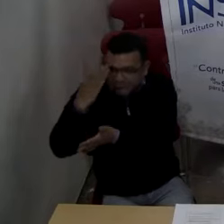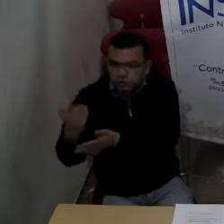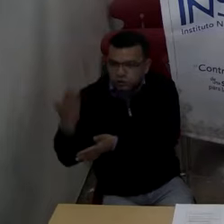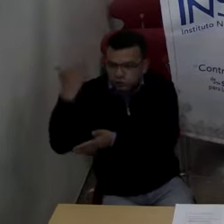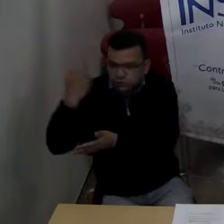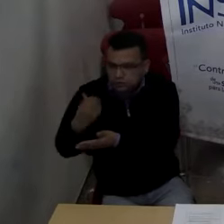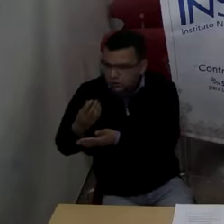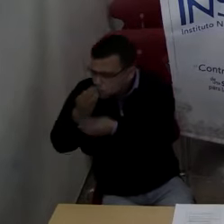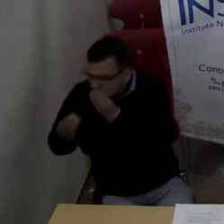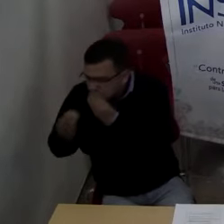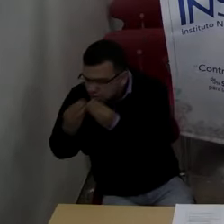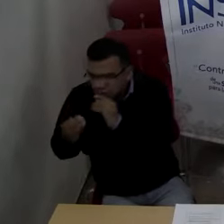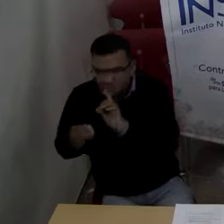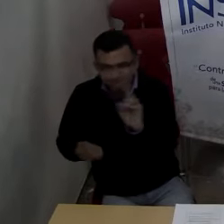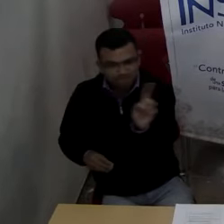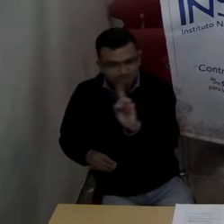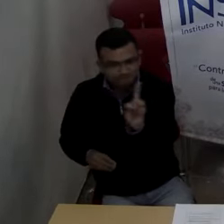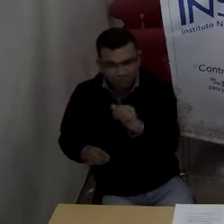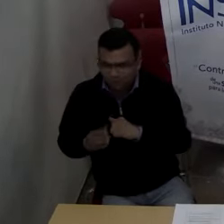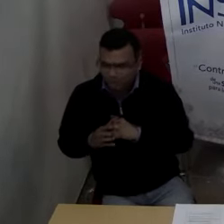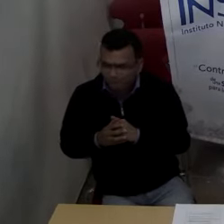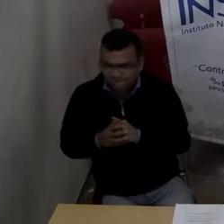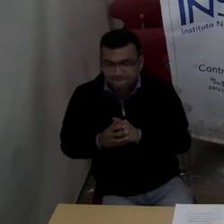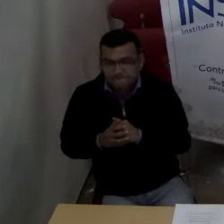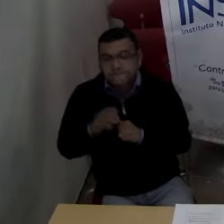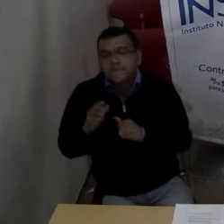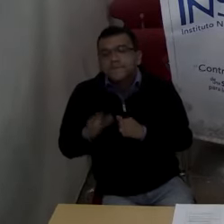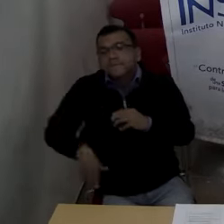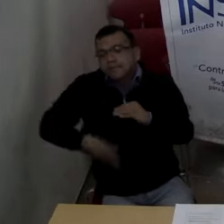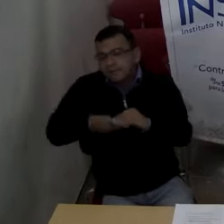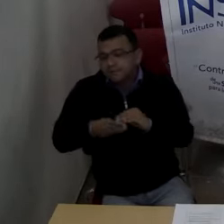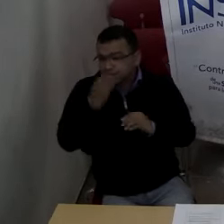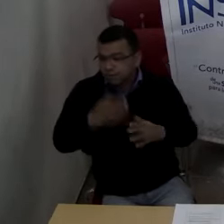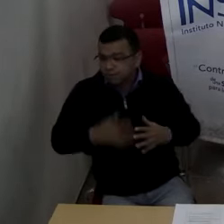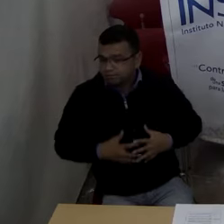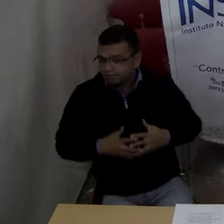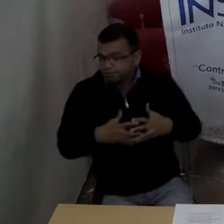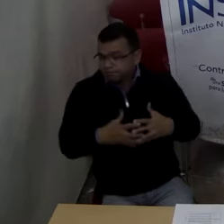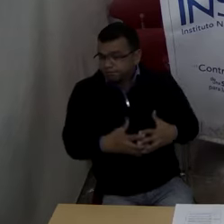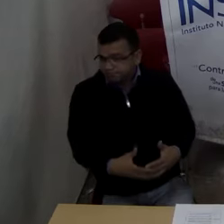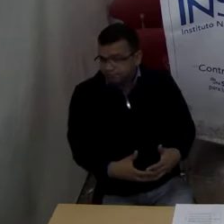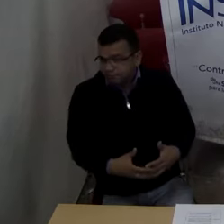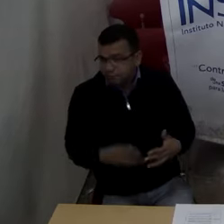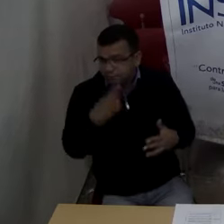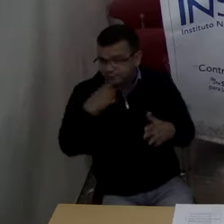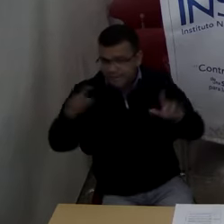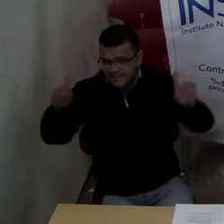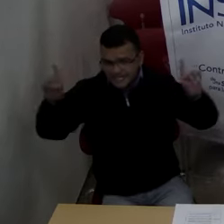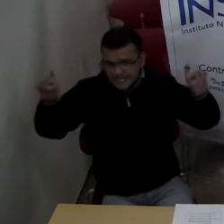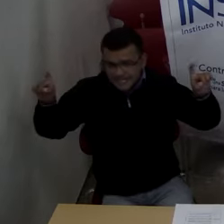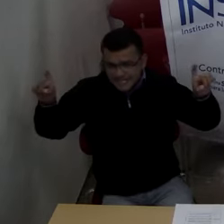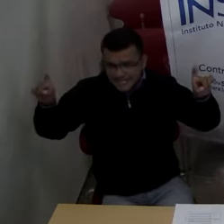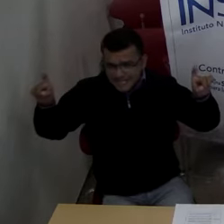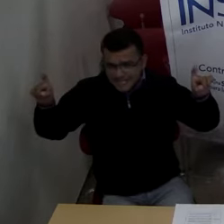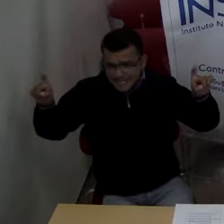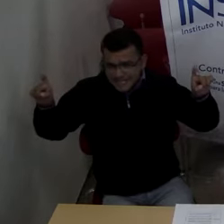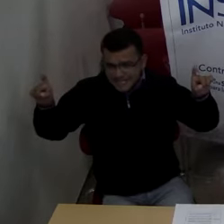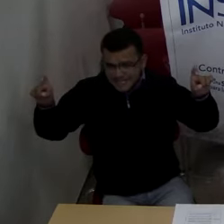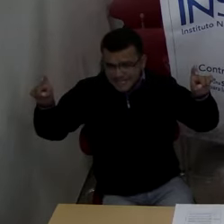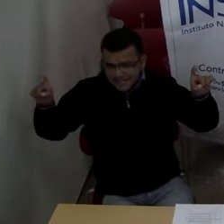diagnósticas, especialmente por rayos X, inclusive al ruido excesivo. Y en